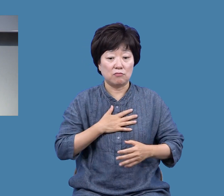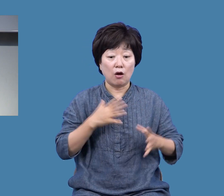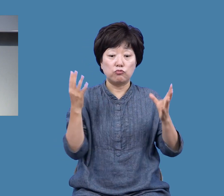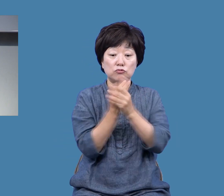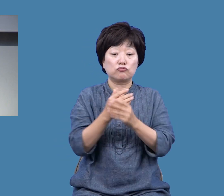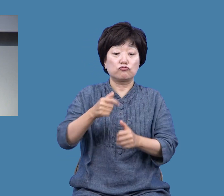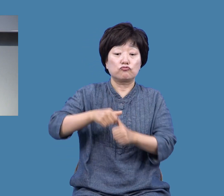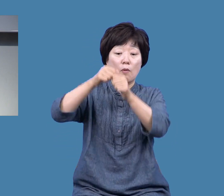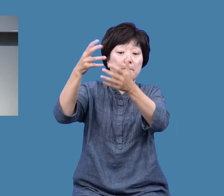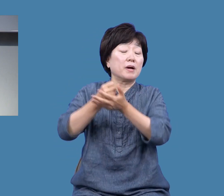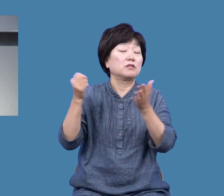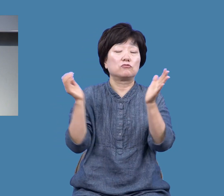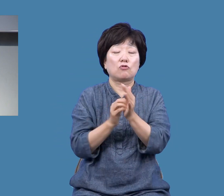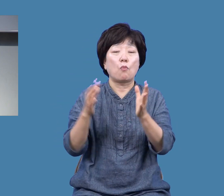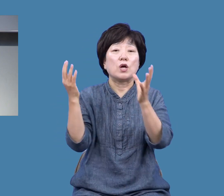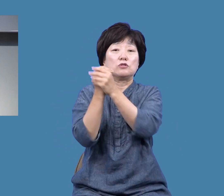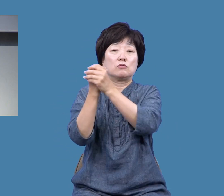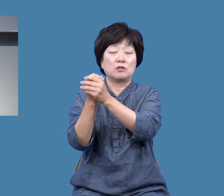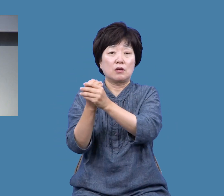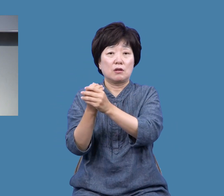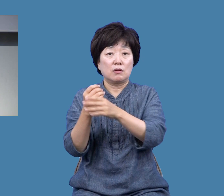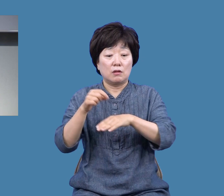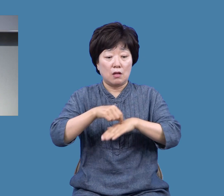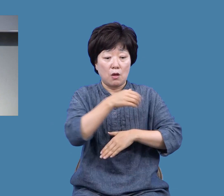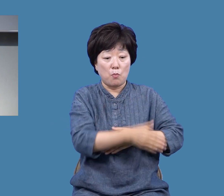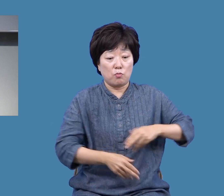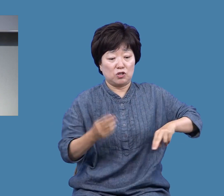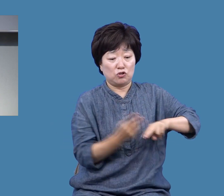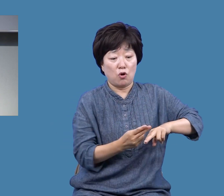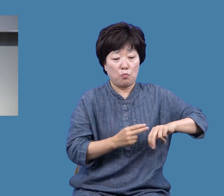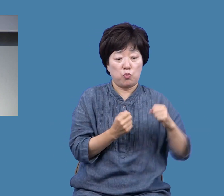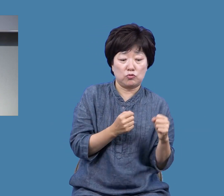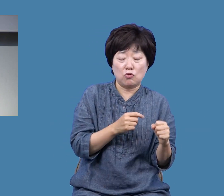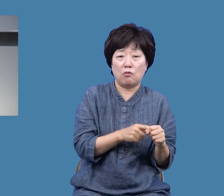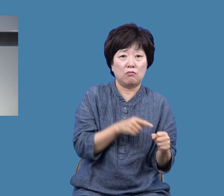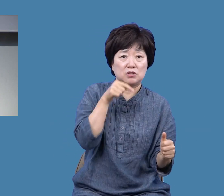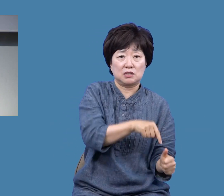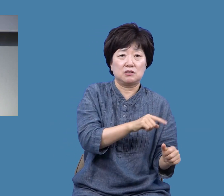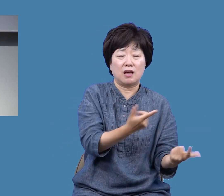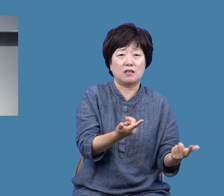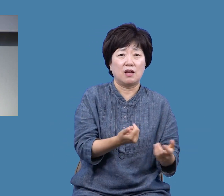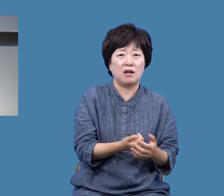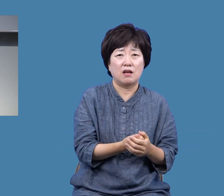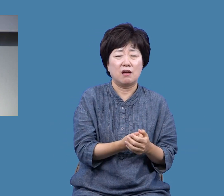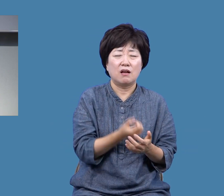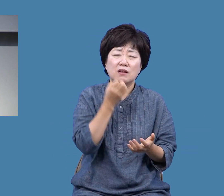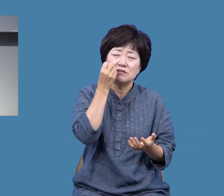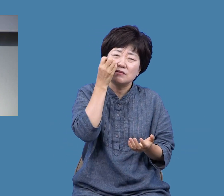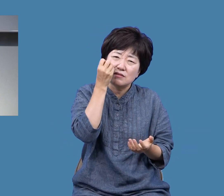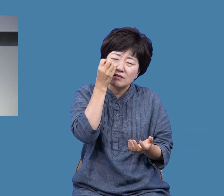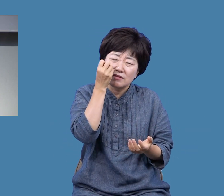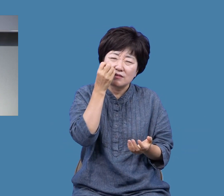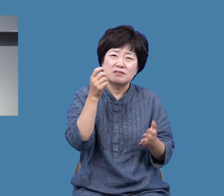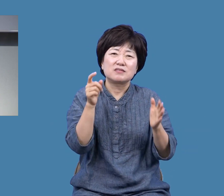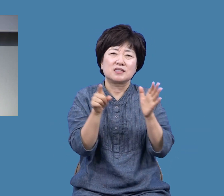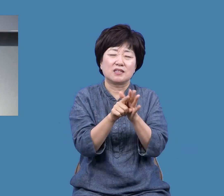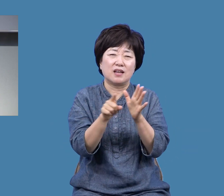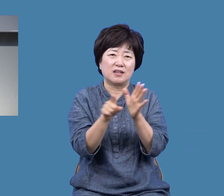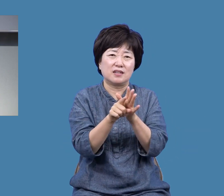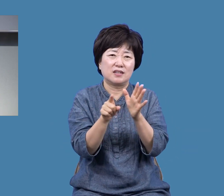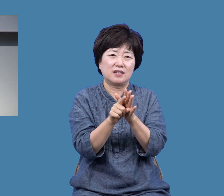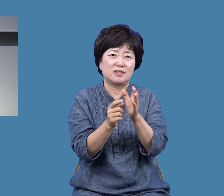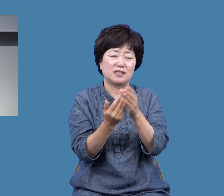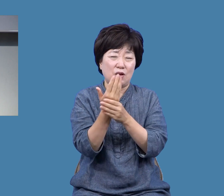완전해. 그러고 몸을 쳐서 복종시키는 건 전혀 안 해. 그러니까 뭐 이런 이제 이상한 신앙들이 나온단